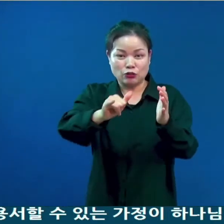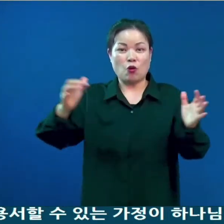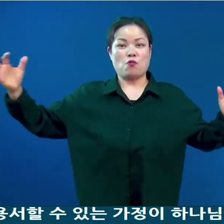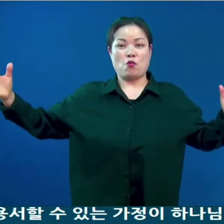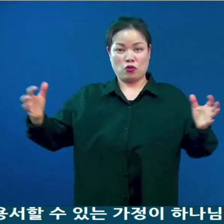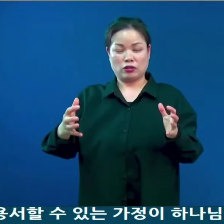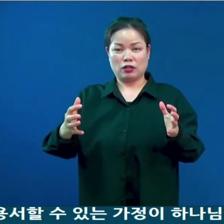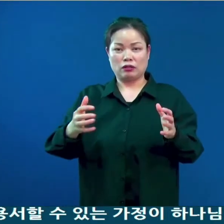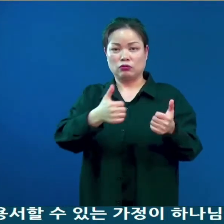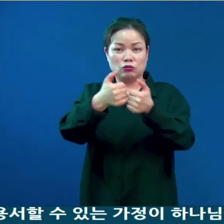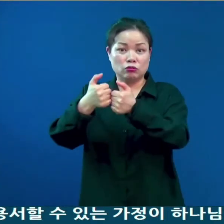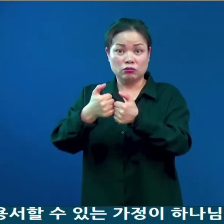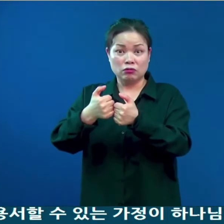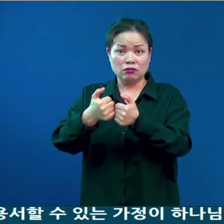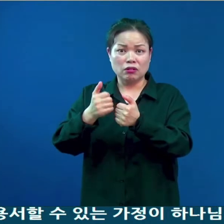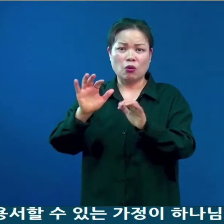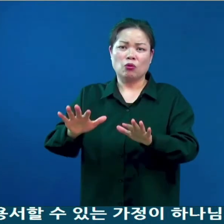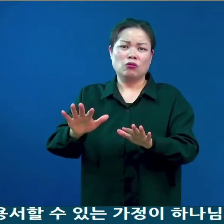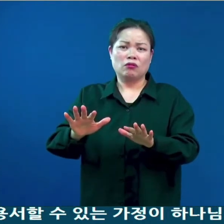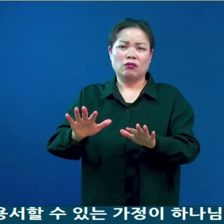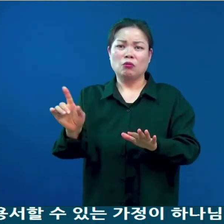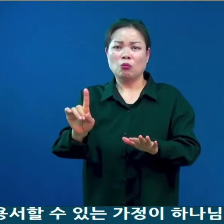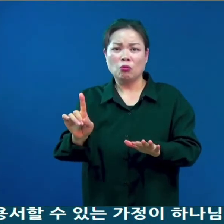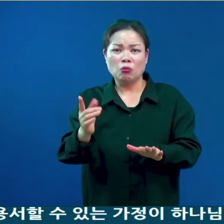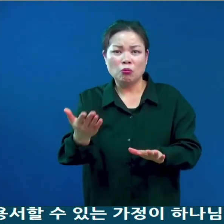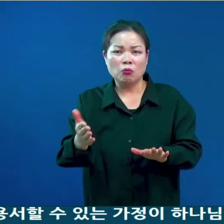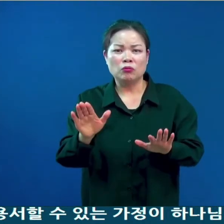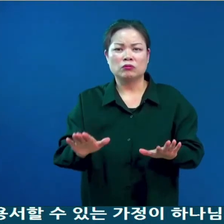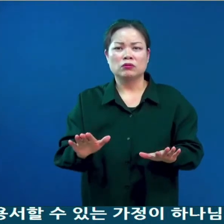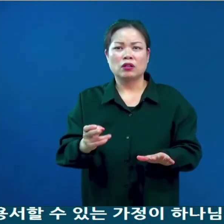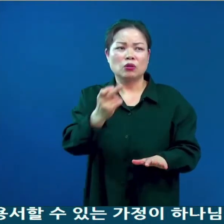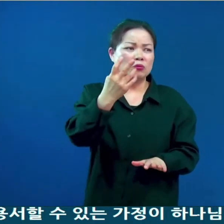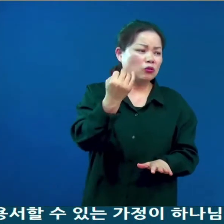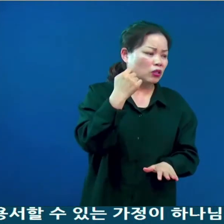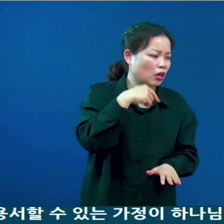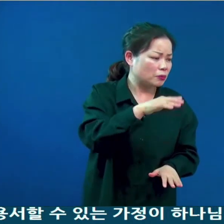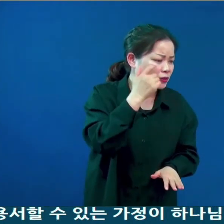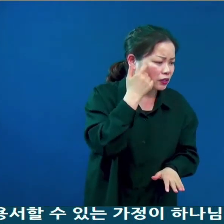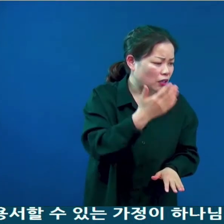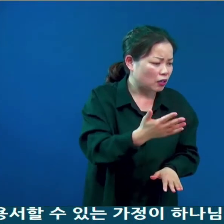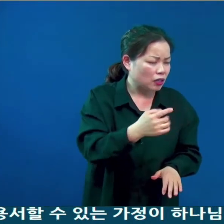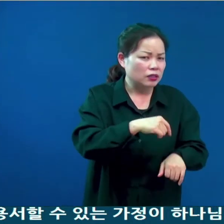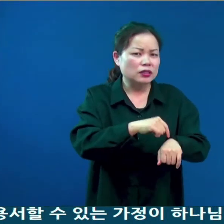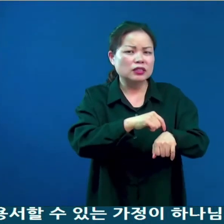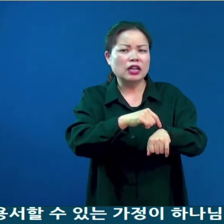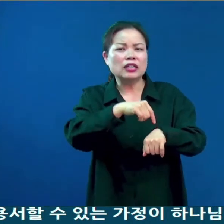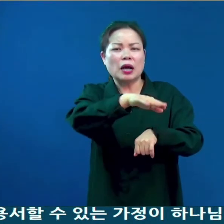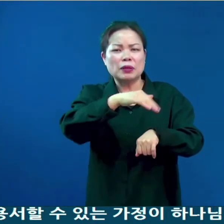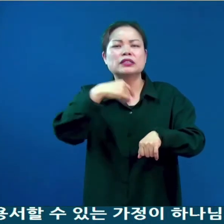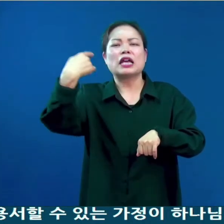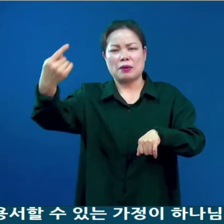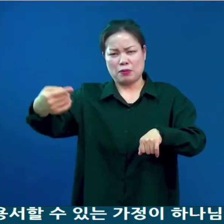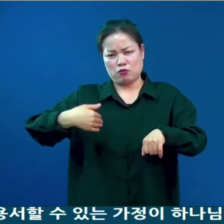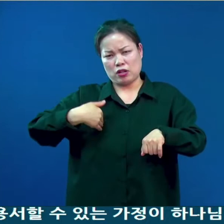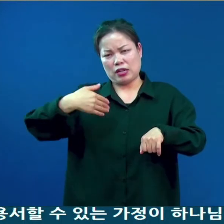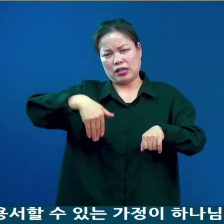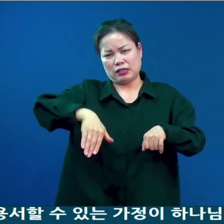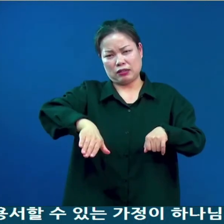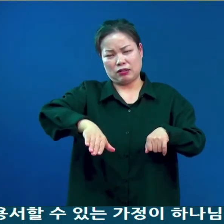이런 의논을 할 텐데 지금은 어떻게 됐습니까? 형님은 며칠 날 갈 겁니까? 몇 시 몇 분에 가면 우리는 그 다음에